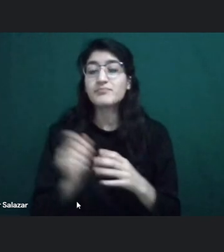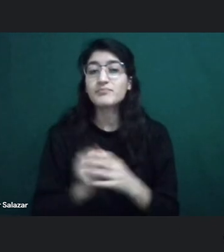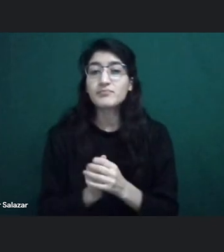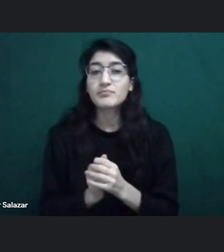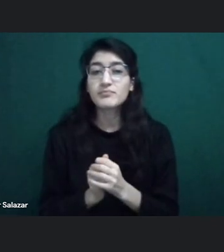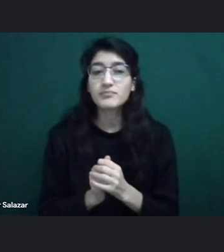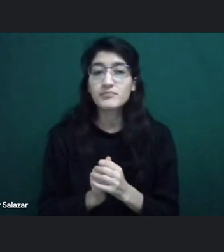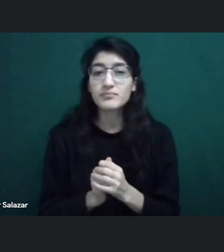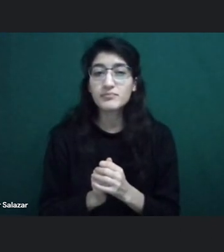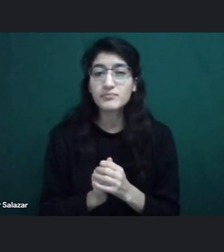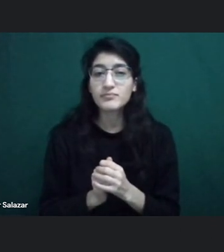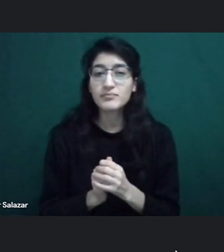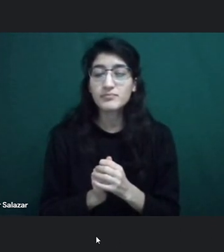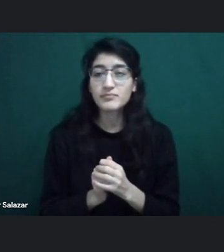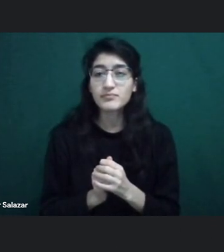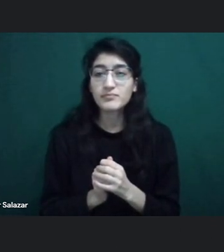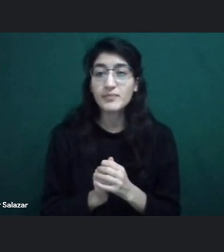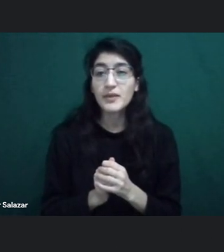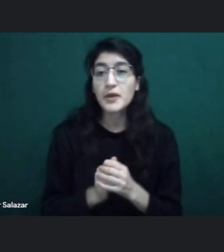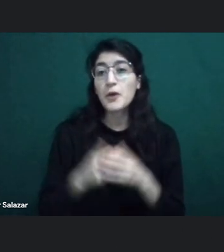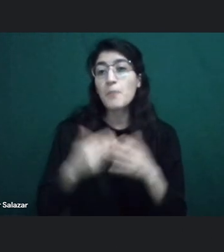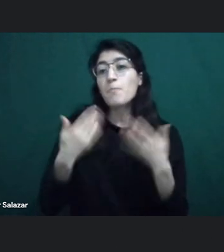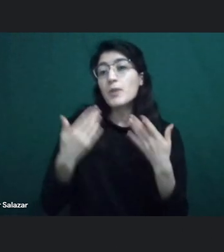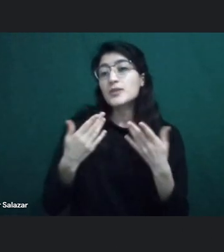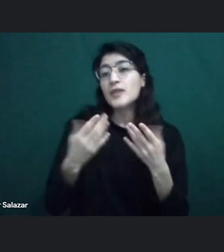al inicio